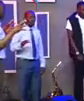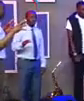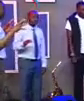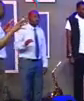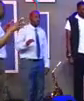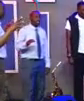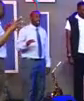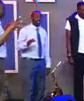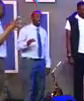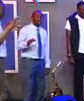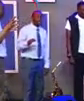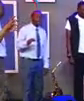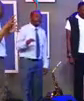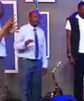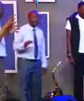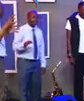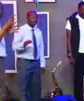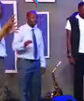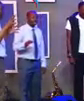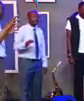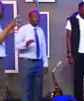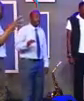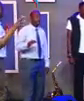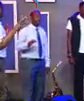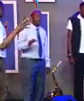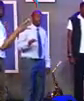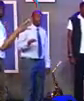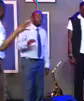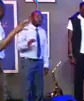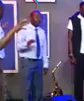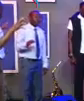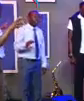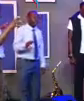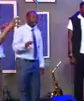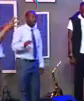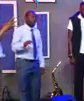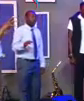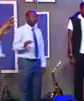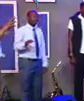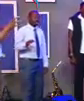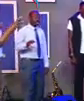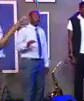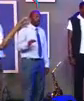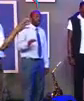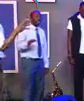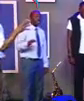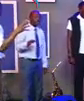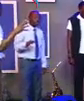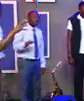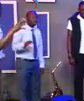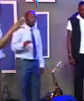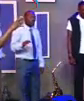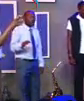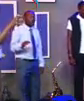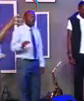Bayambe ba manyenti oli wa munawe nabo Babikule kumasoga weba nywele nti wali